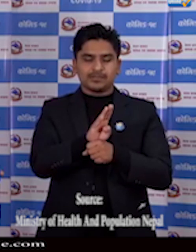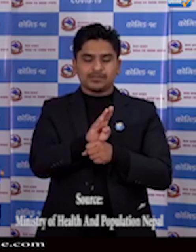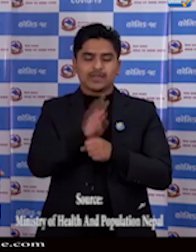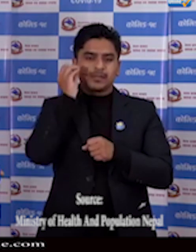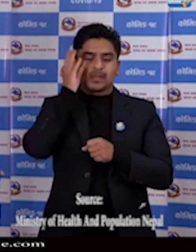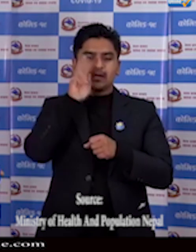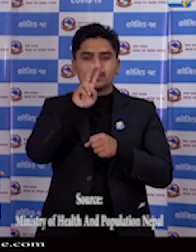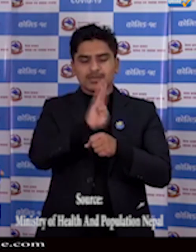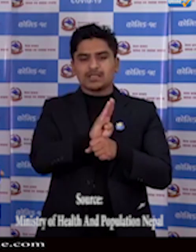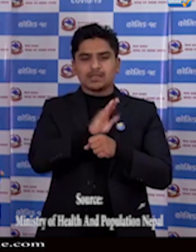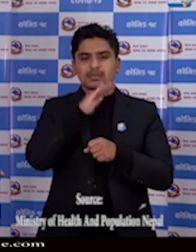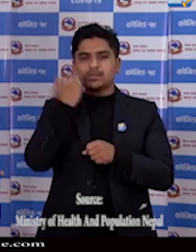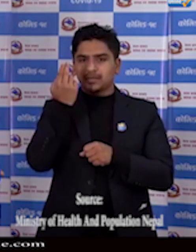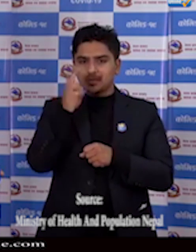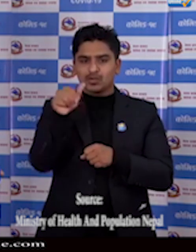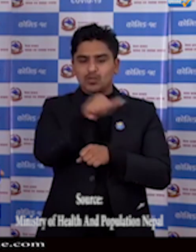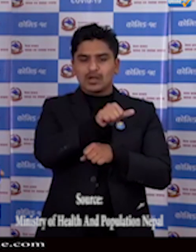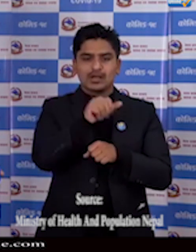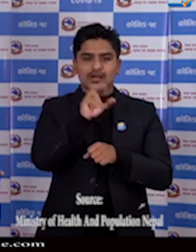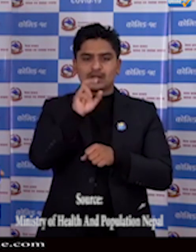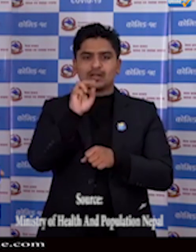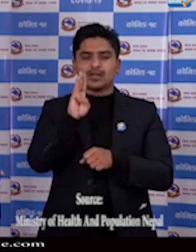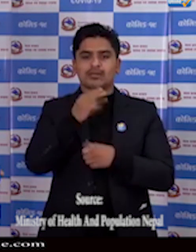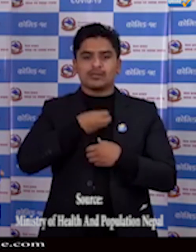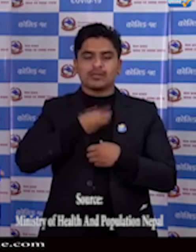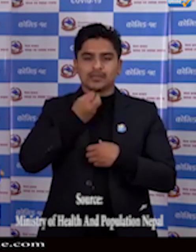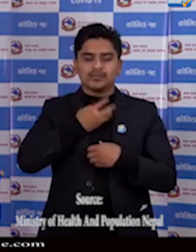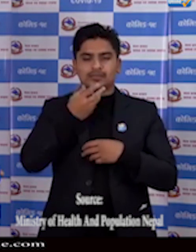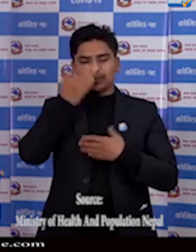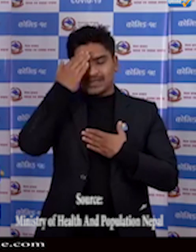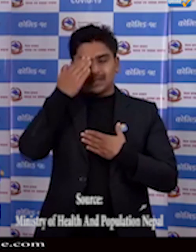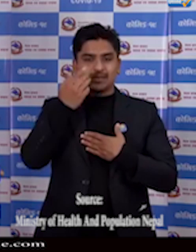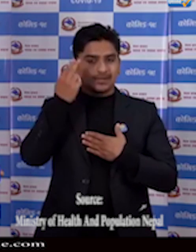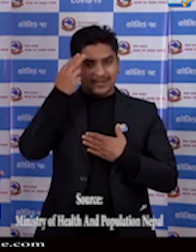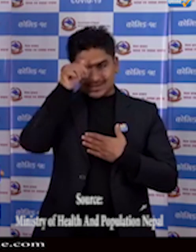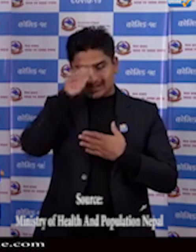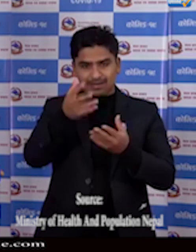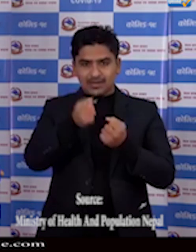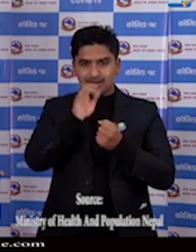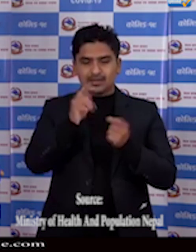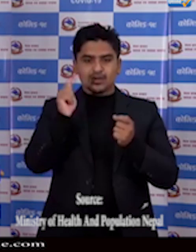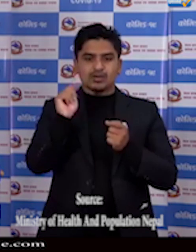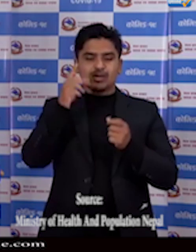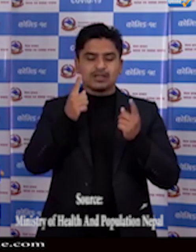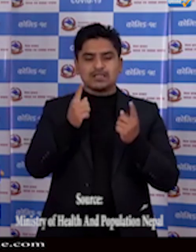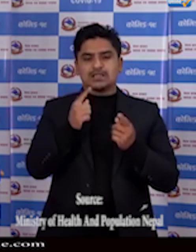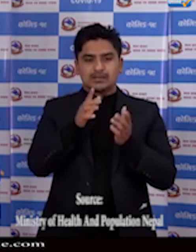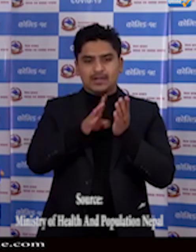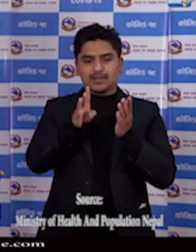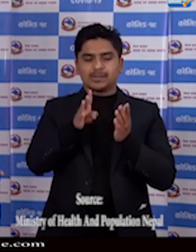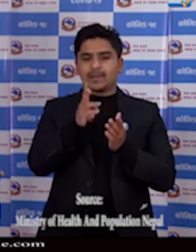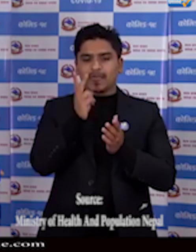बिहानको 2 बजे सबेरै मृत्यु भएको छ। उहाँ दमको रोगी भनेर हामीलाई जानकारी प्राप्त भएको छ। कर्णाली स्वास्थ्य विज्ञान प्रतिष्ठानमा